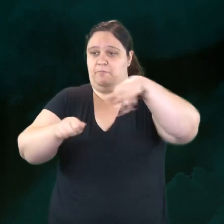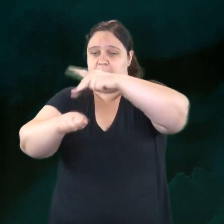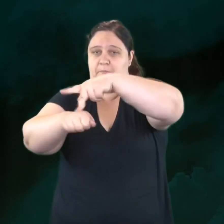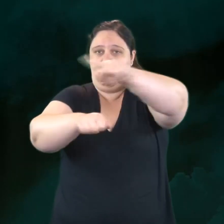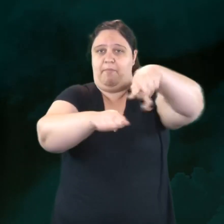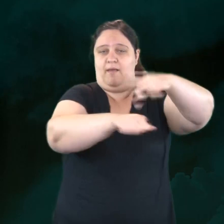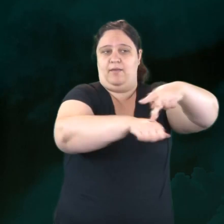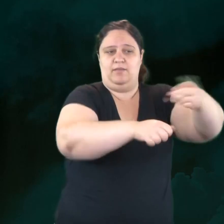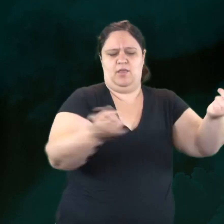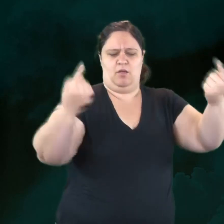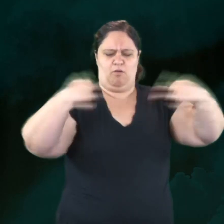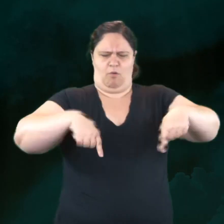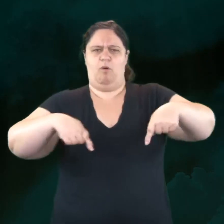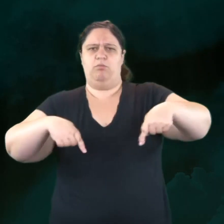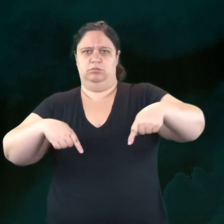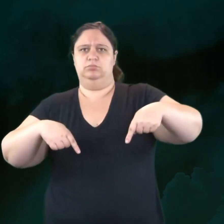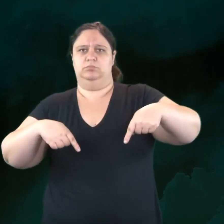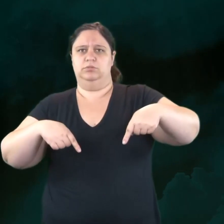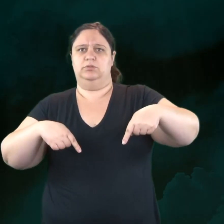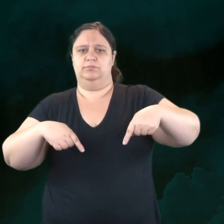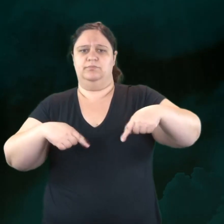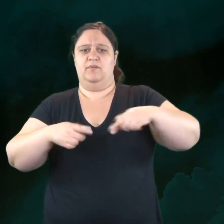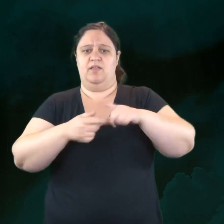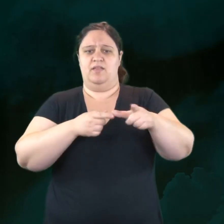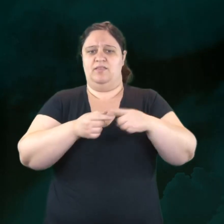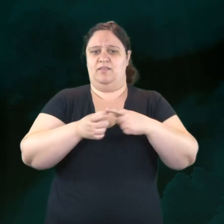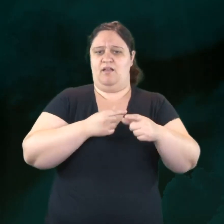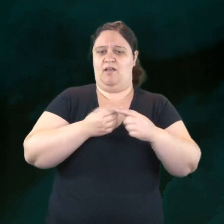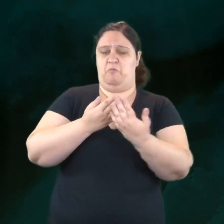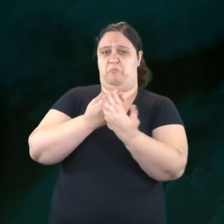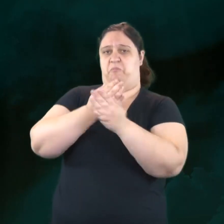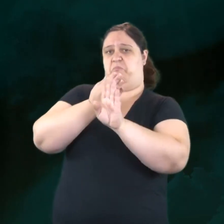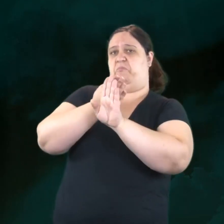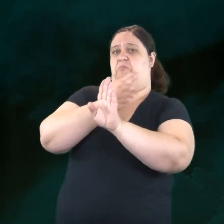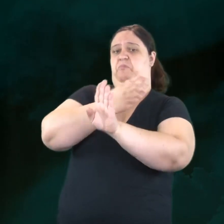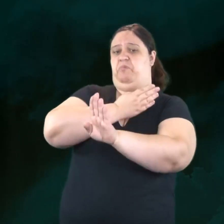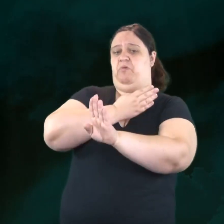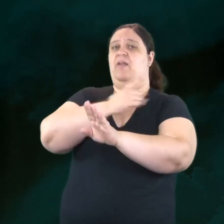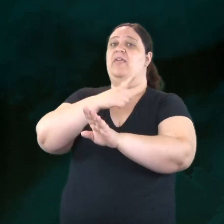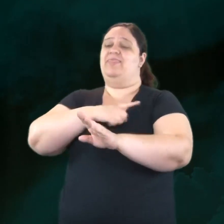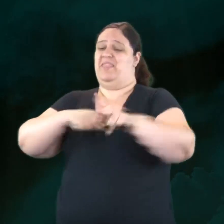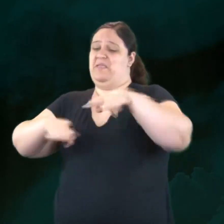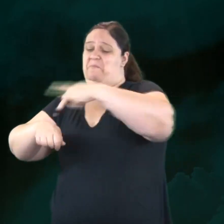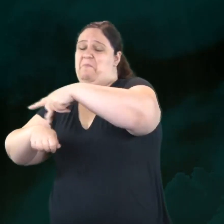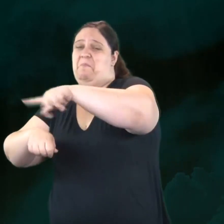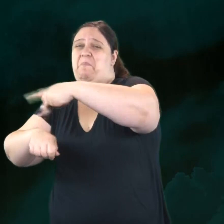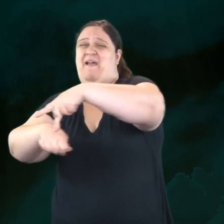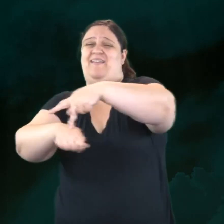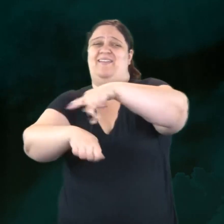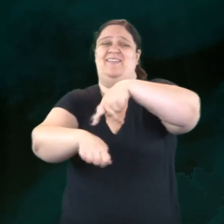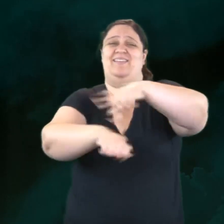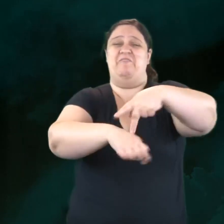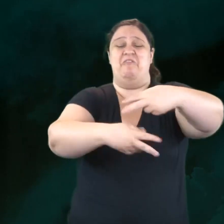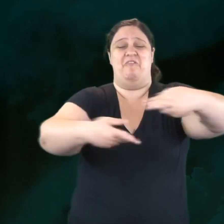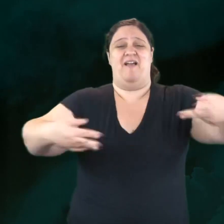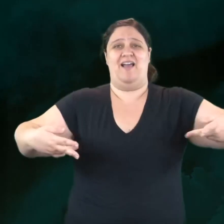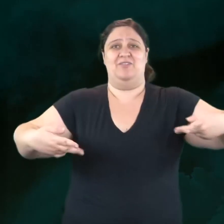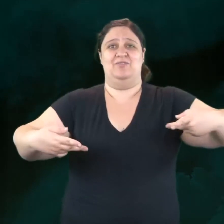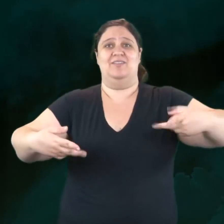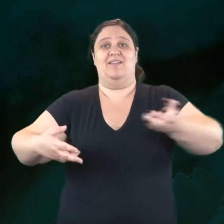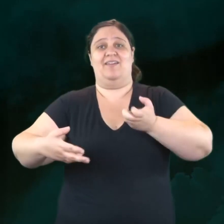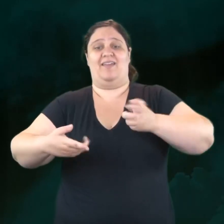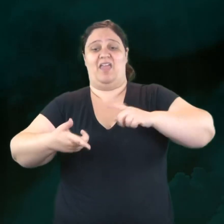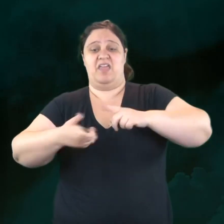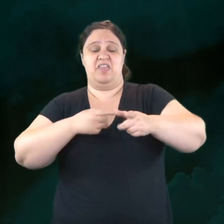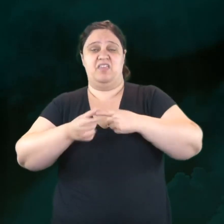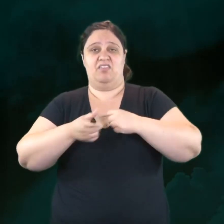Israel. Muitos deles querem extinguir Israel da face da terra. Irmãos, mas graças a